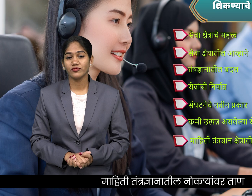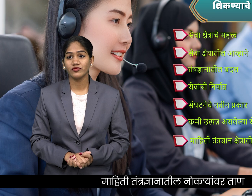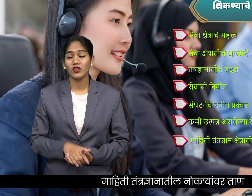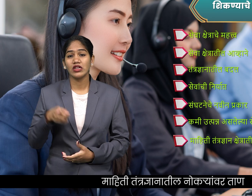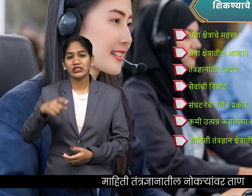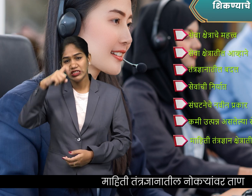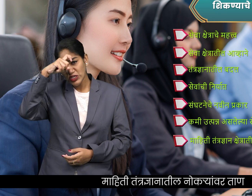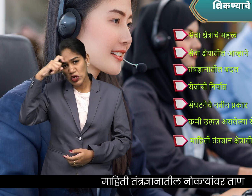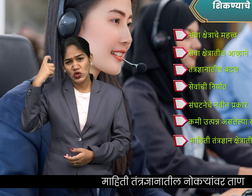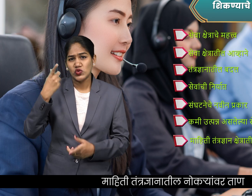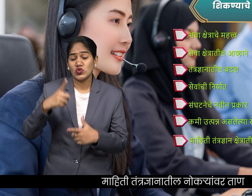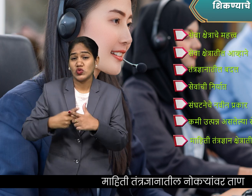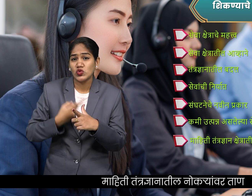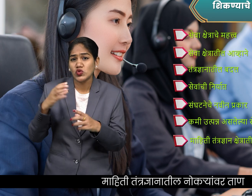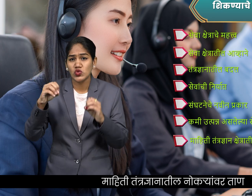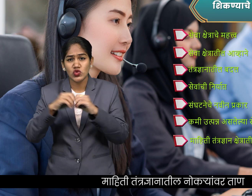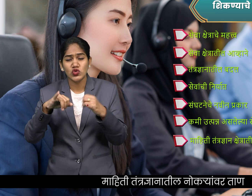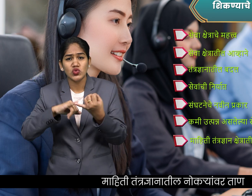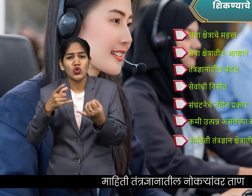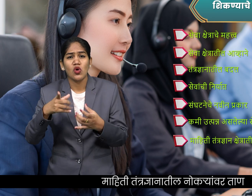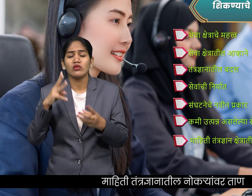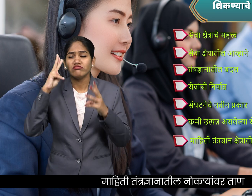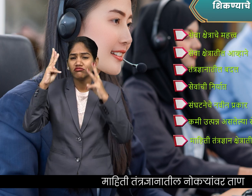माहिती तंत्रज्ञानातील नोकऱ्यांवर ताण.